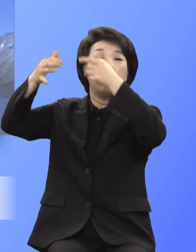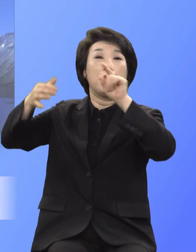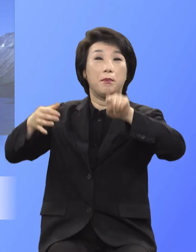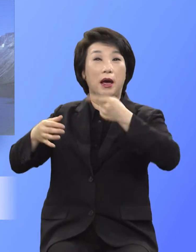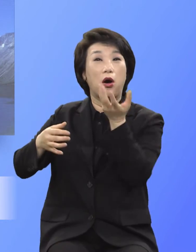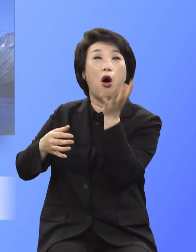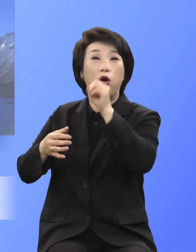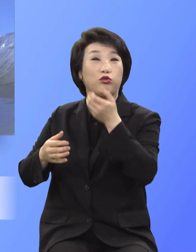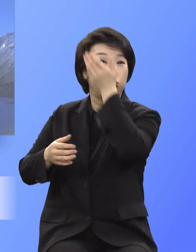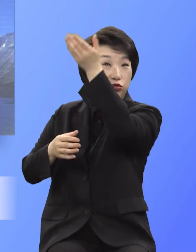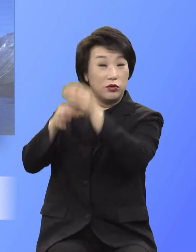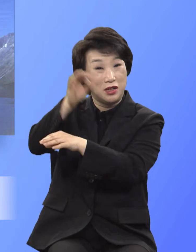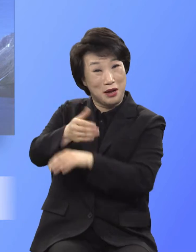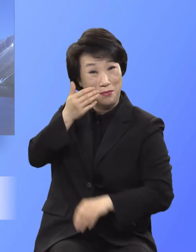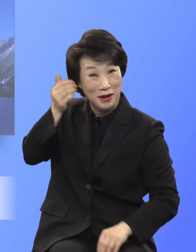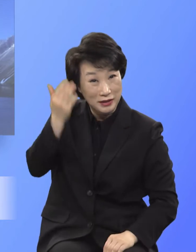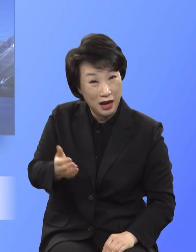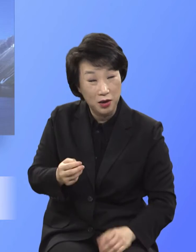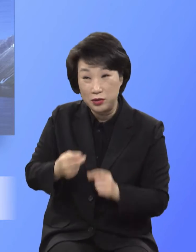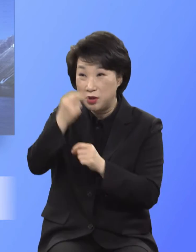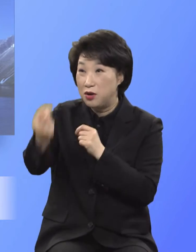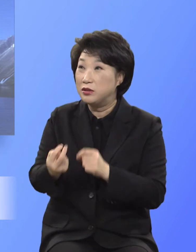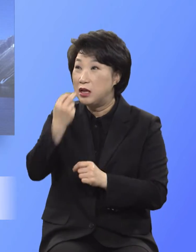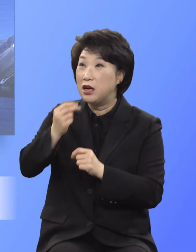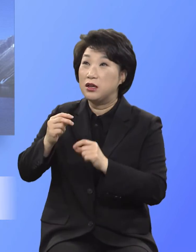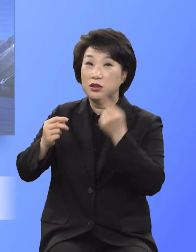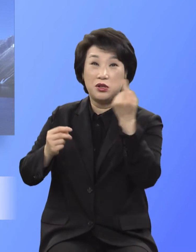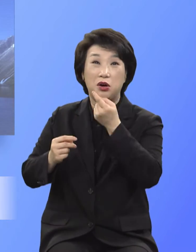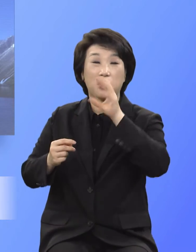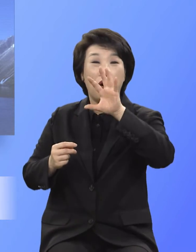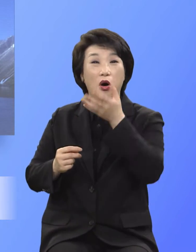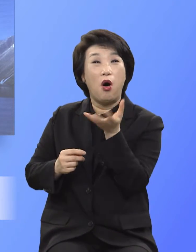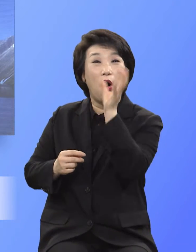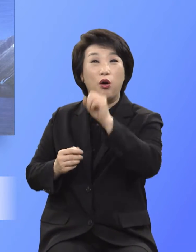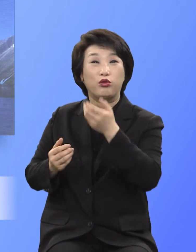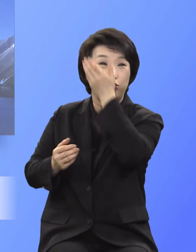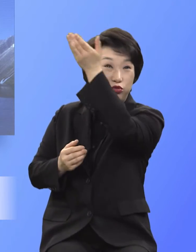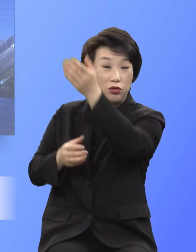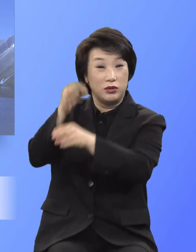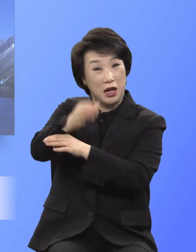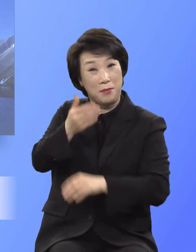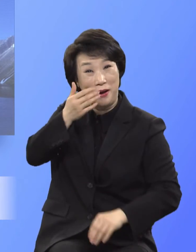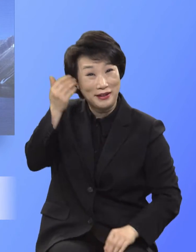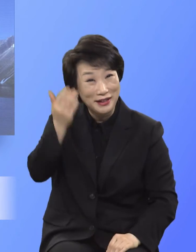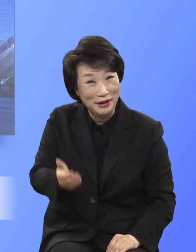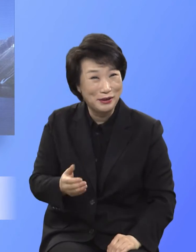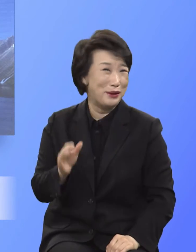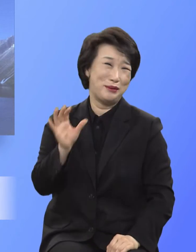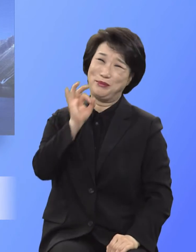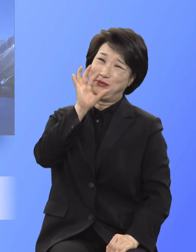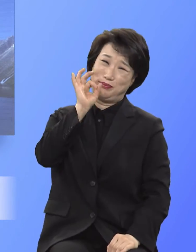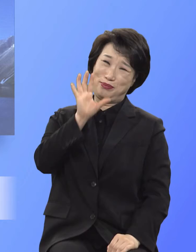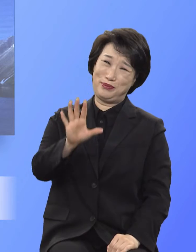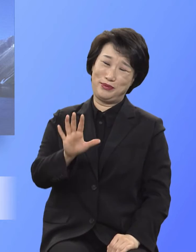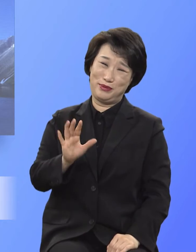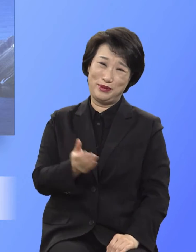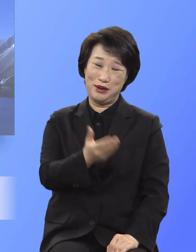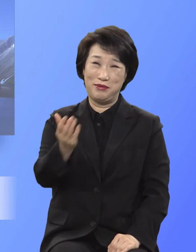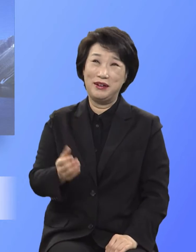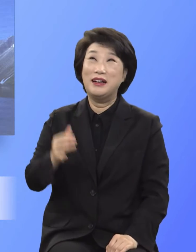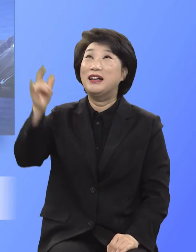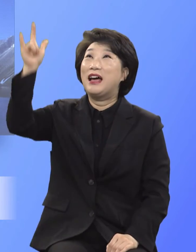있어요? 영생을 1000억 주고 살 수 있어요? 천지간에 태양과 달과